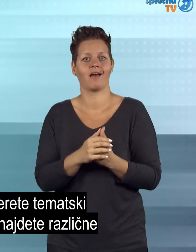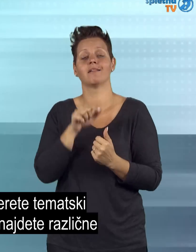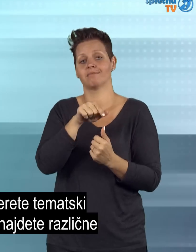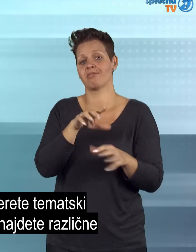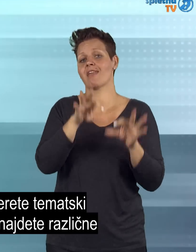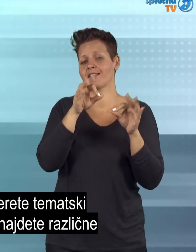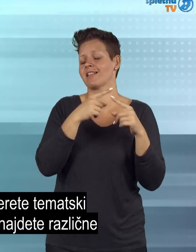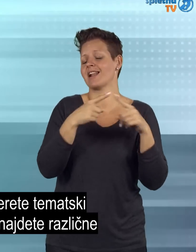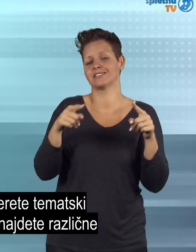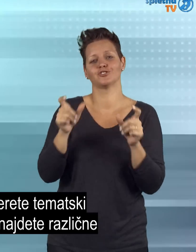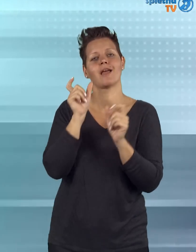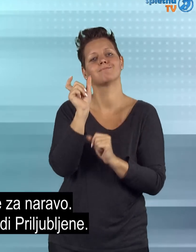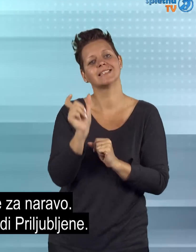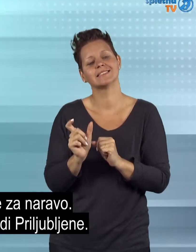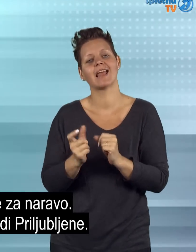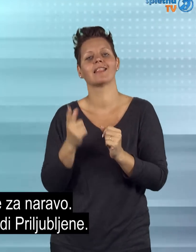besede in kretnje za naravo.